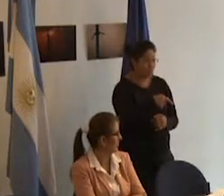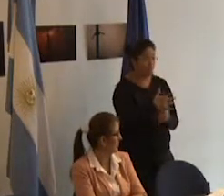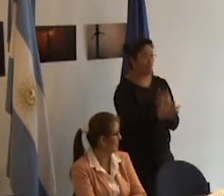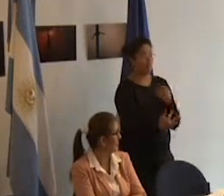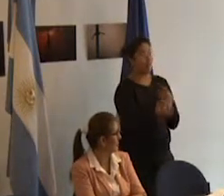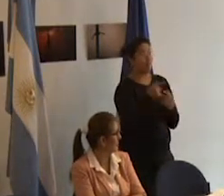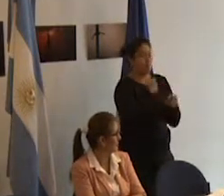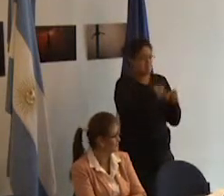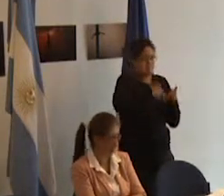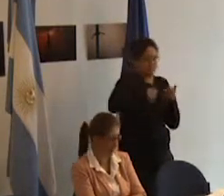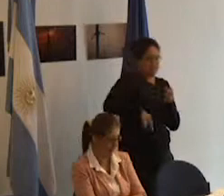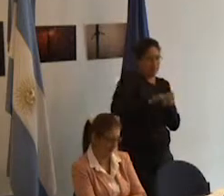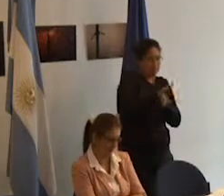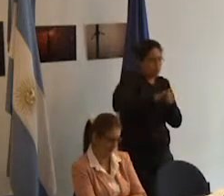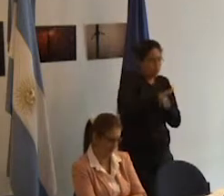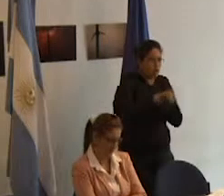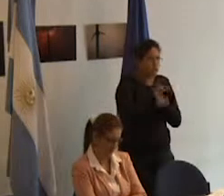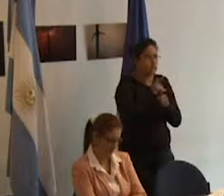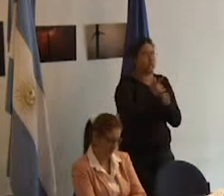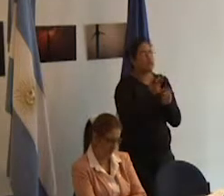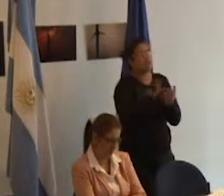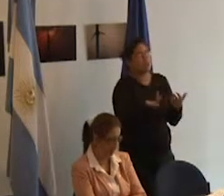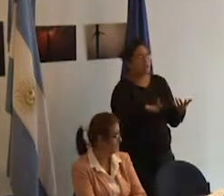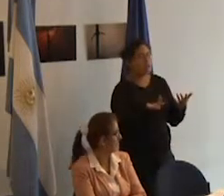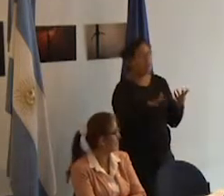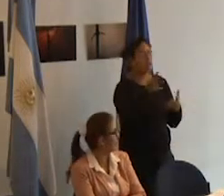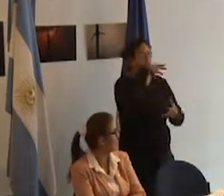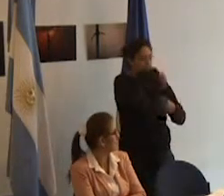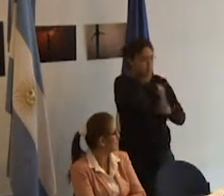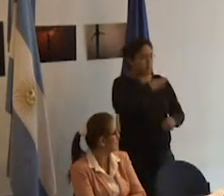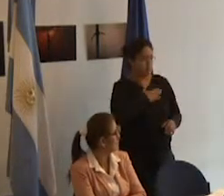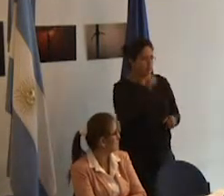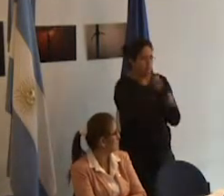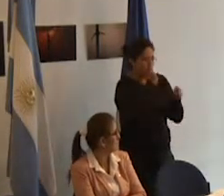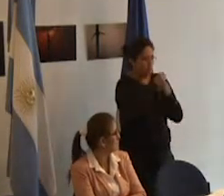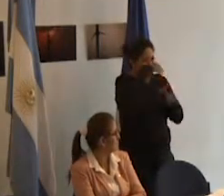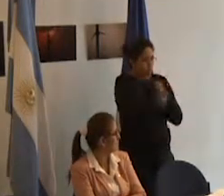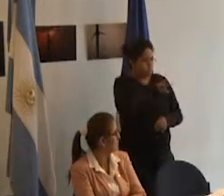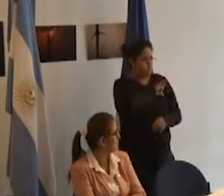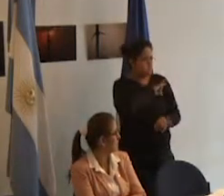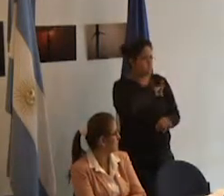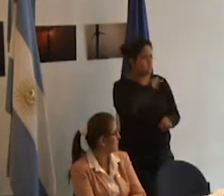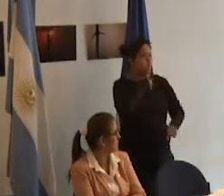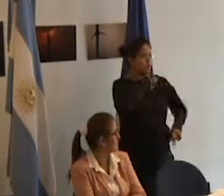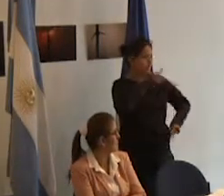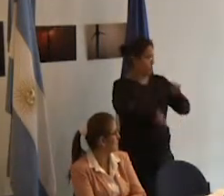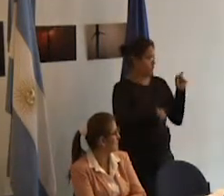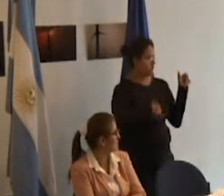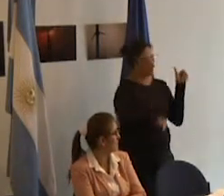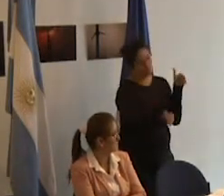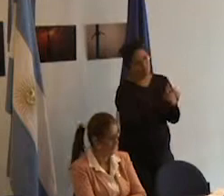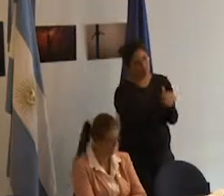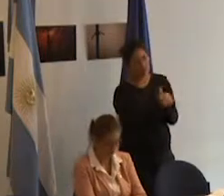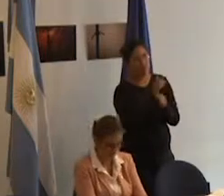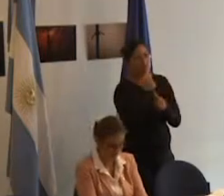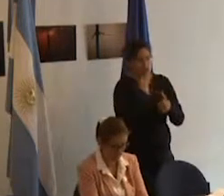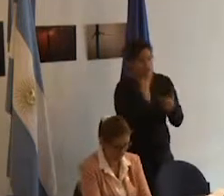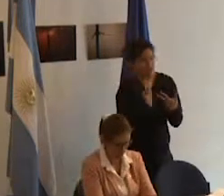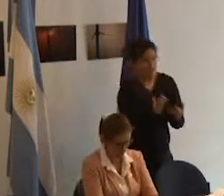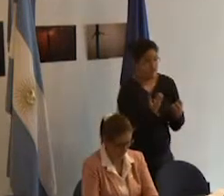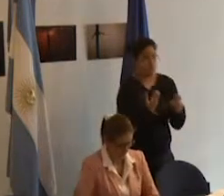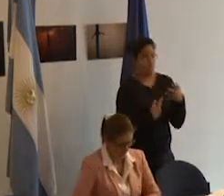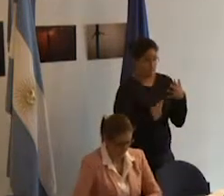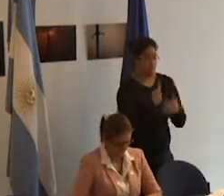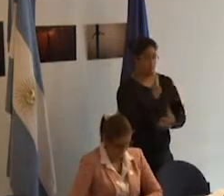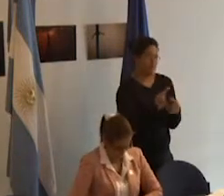digamos que por distintas circunstancias dentro de mi trabajo en la universidad no he podido seguir acompañando como